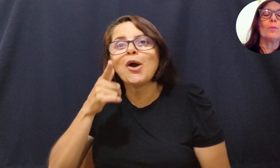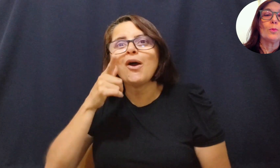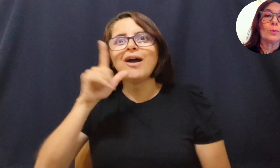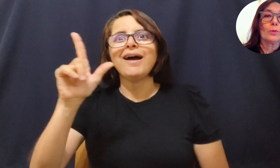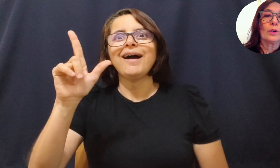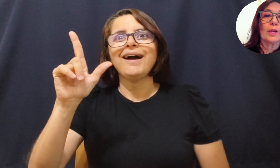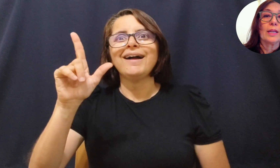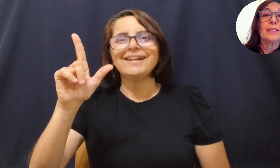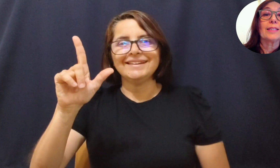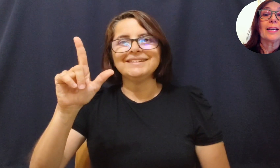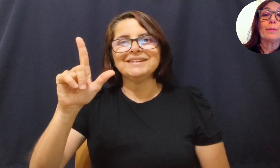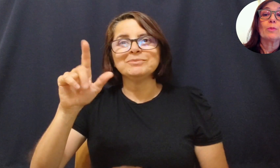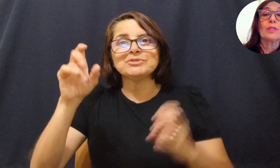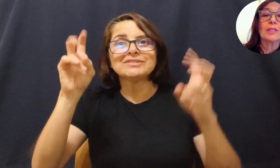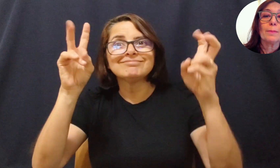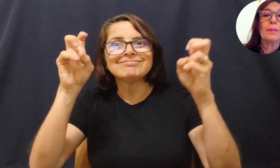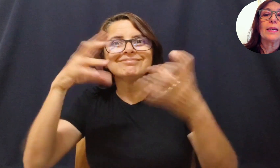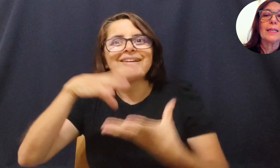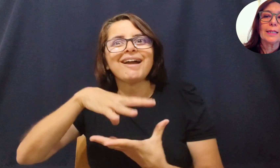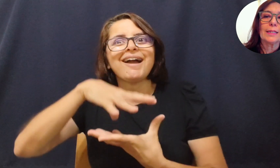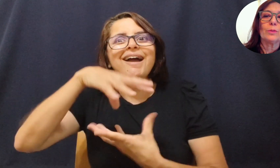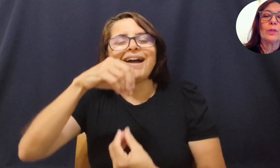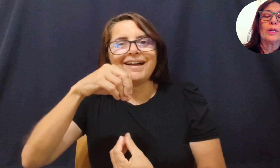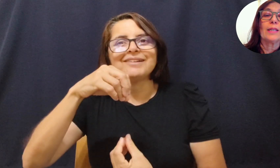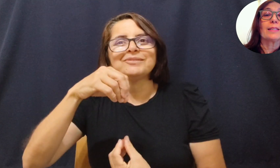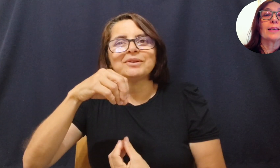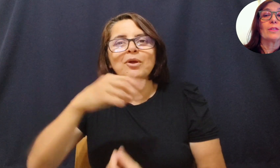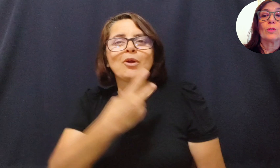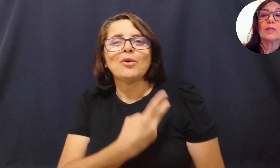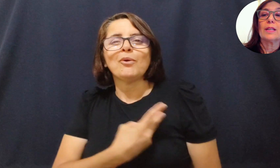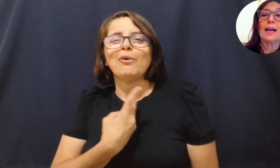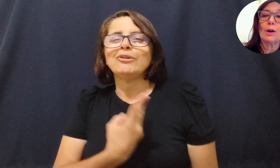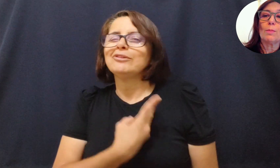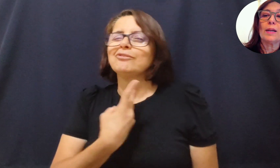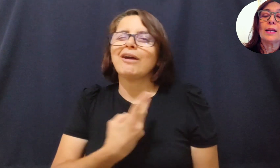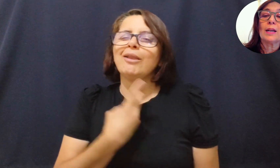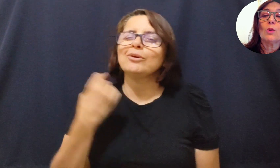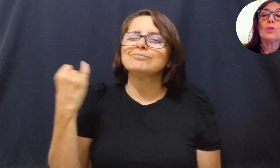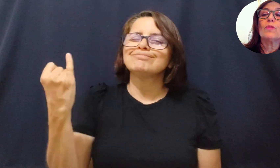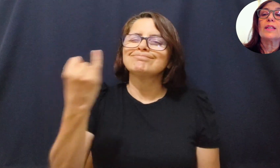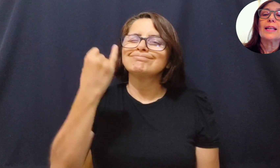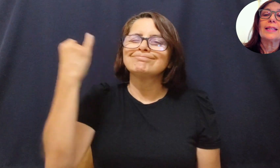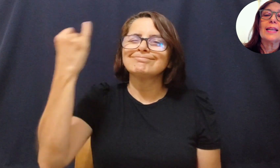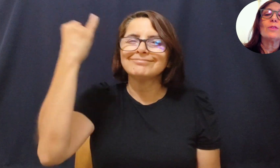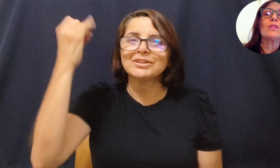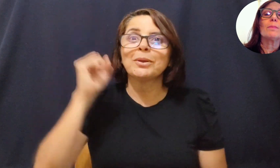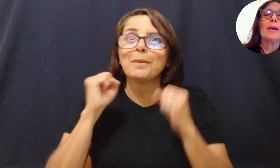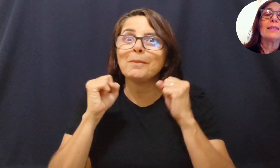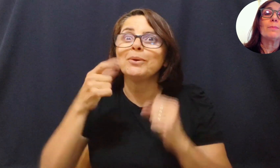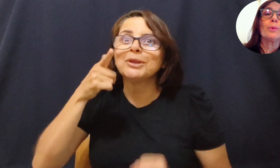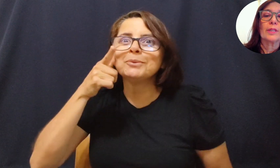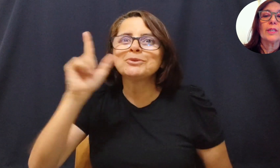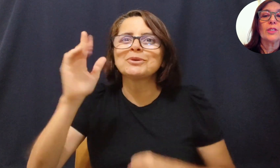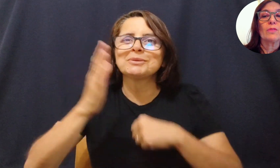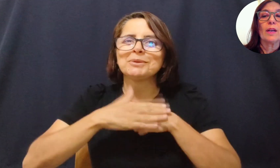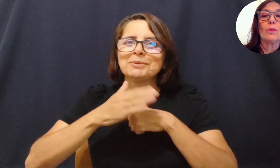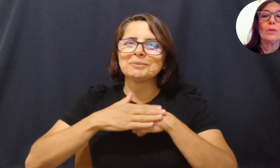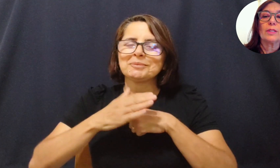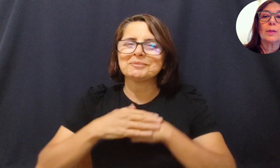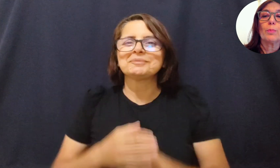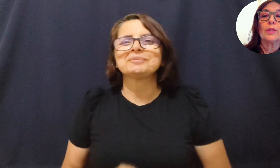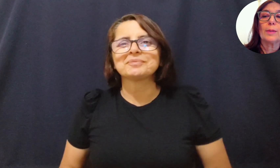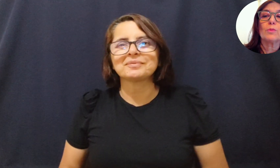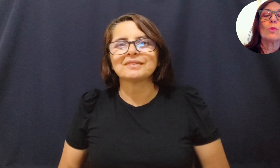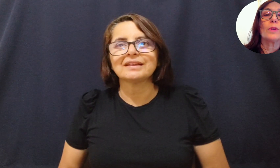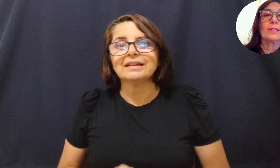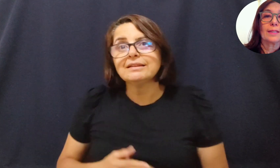olhos do mundo, estaremos sempre ganhando, nas questões da alma, os verdadeiros e mais importantes